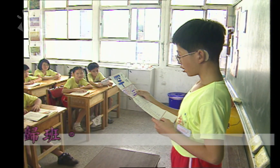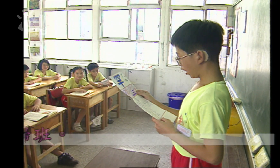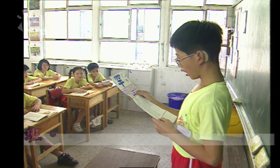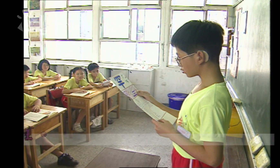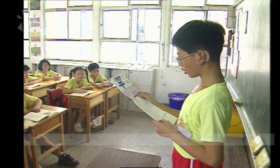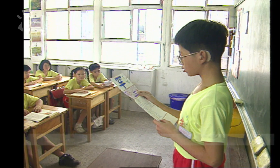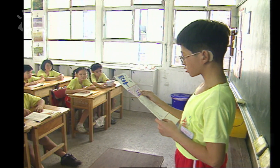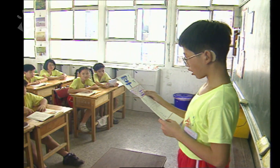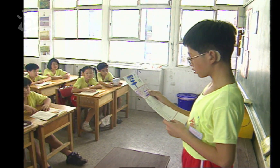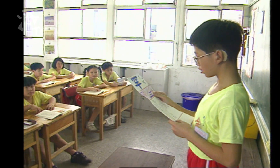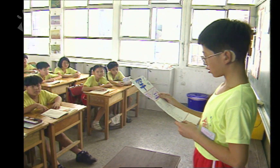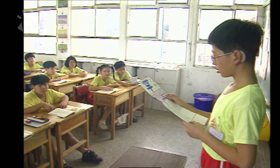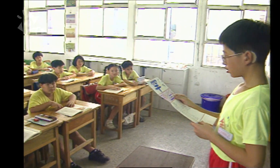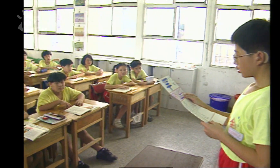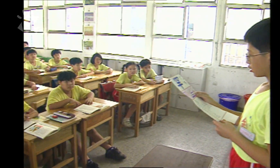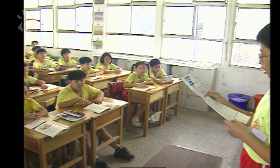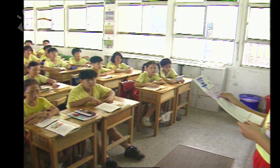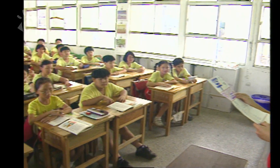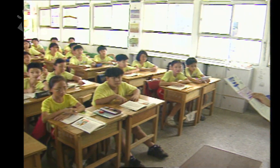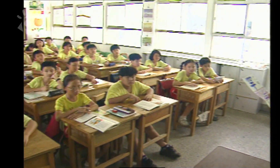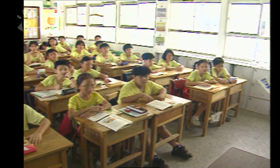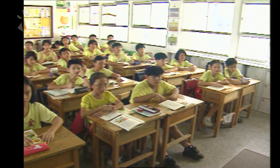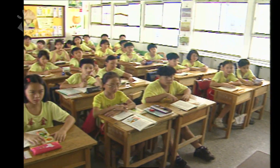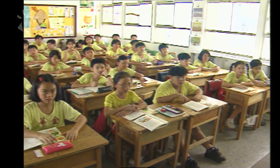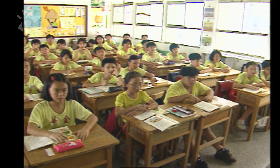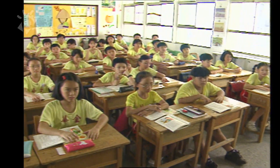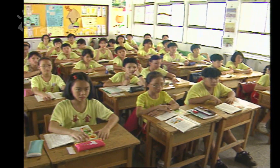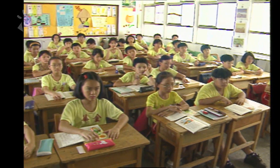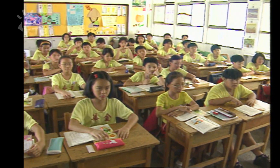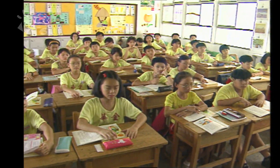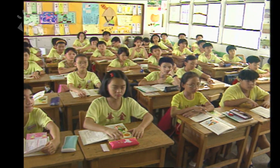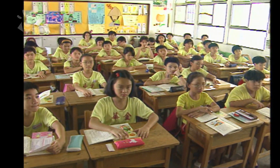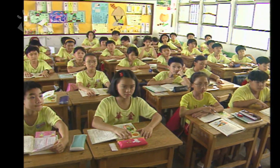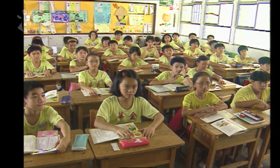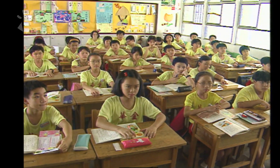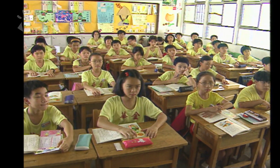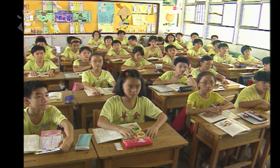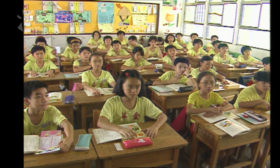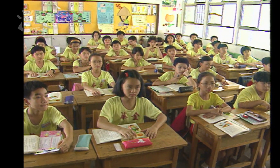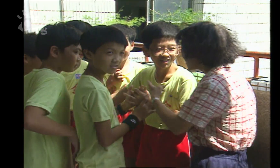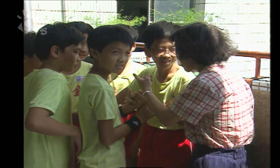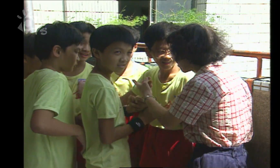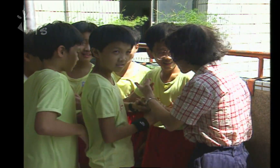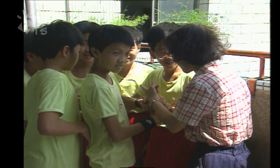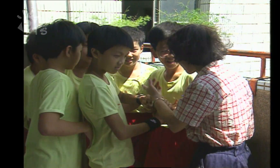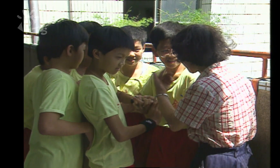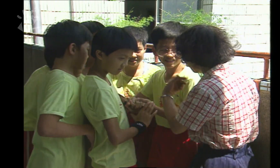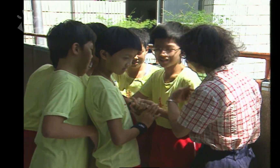含有早有含用早有含电早电